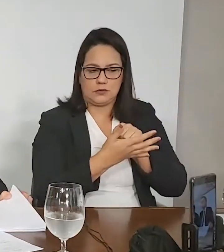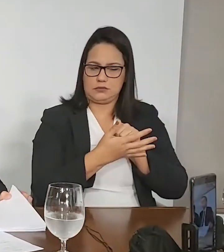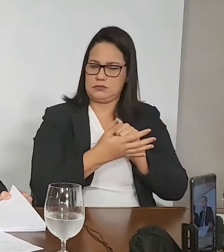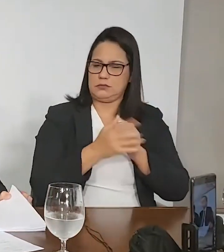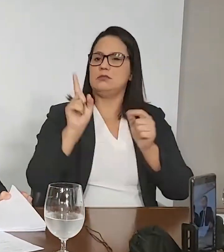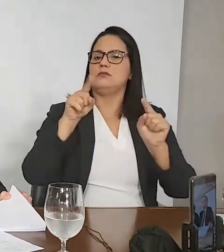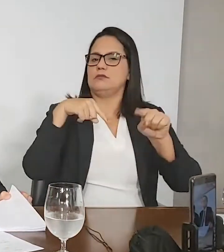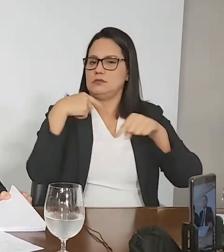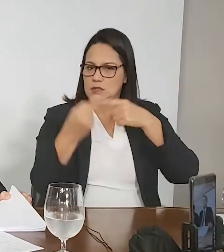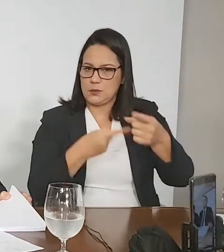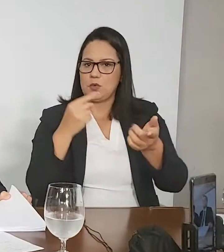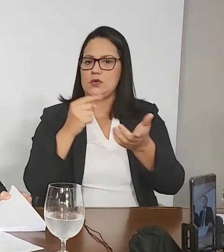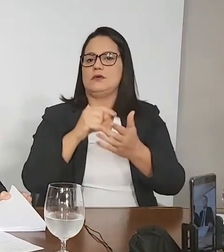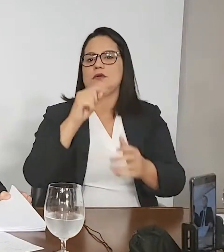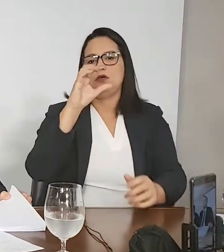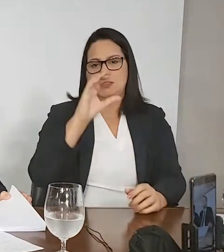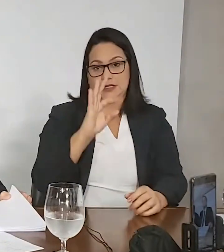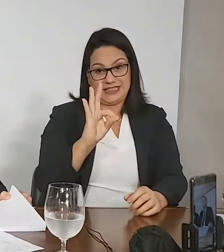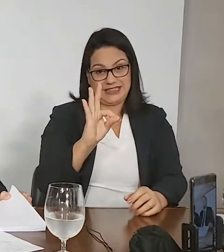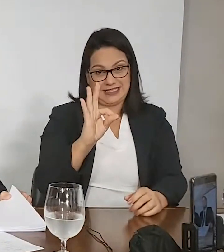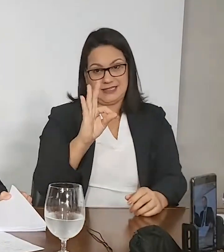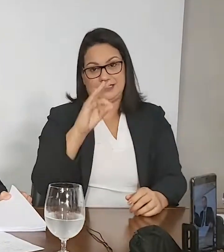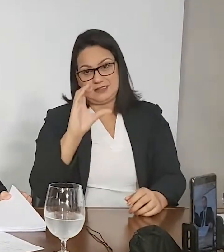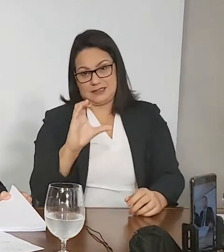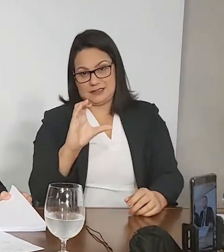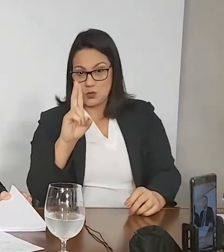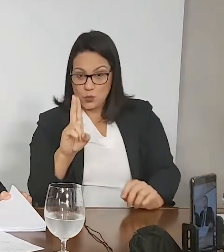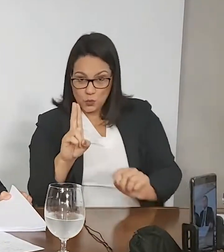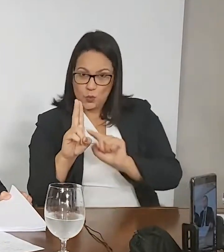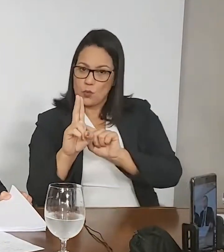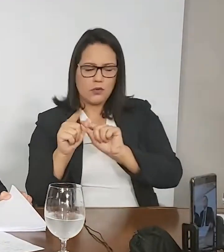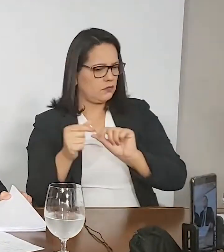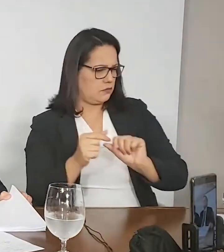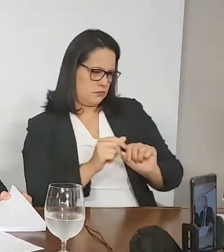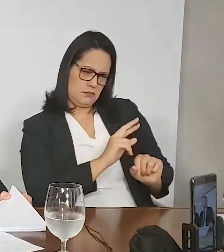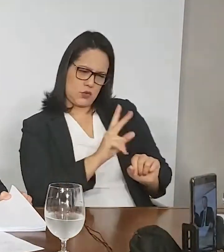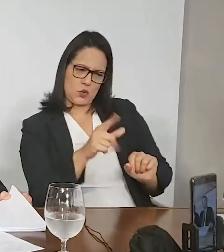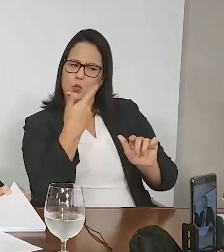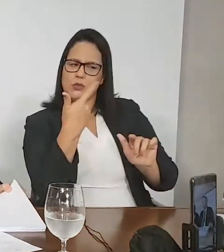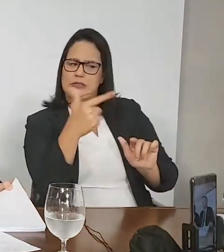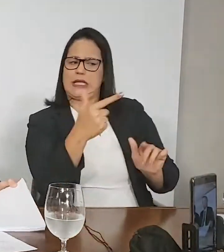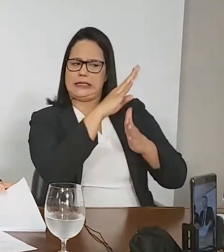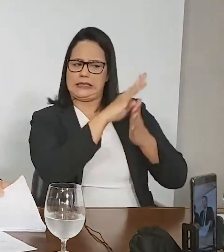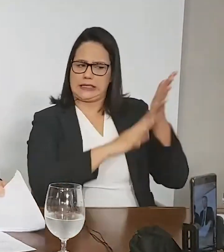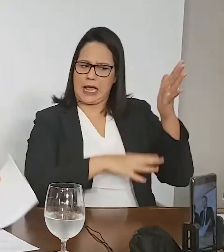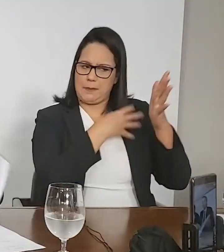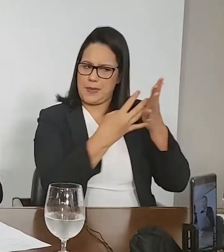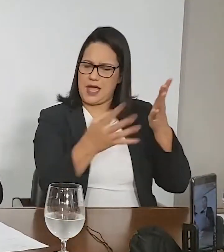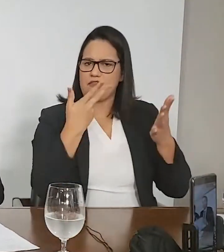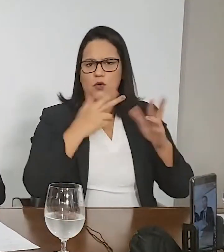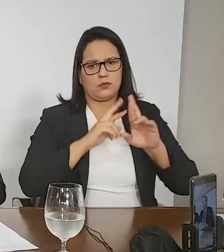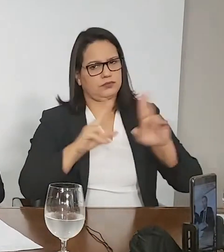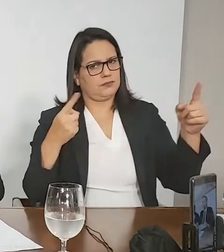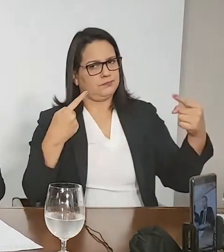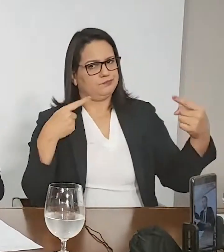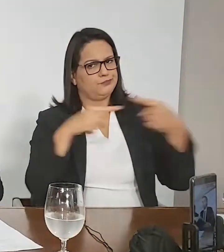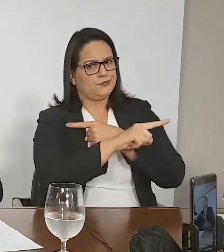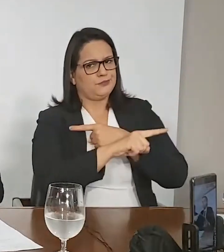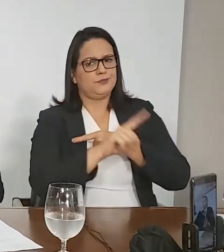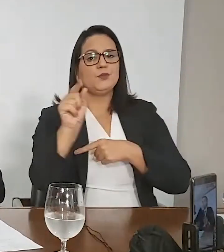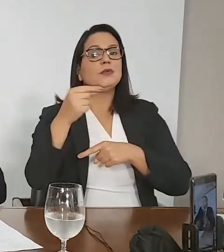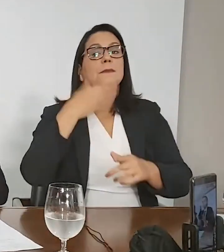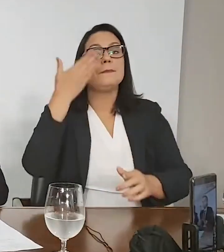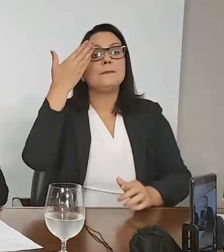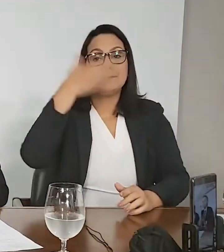desmentido, né, do Tribunal de Contas da União, que na verdade não foi um desmentido, apenas falou que não tinha tabela. Mas vamos lá. O que nós temos de